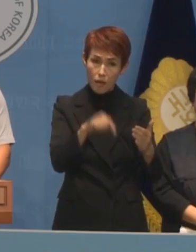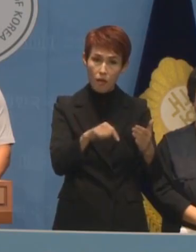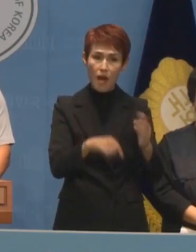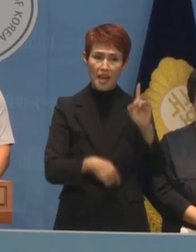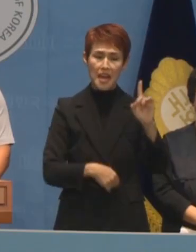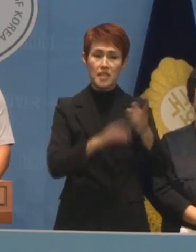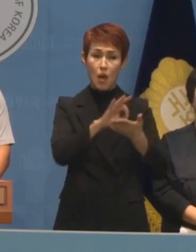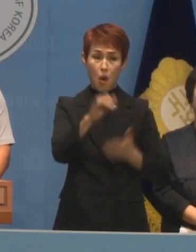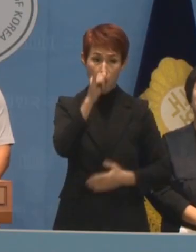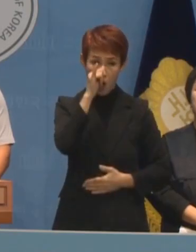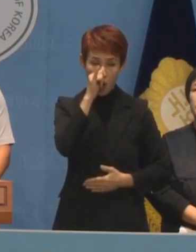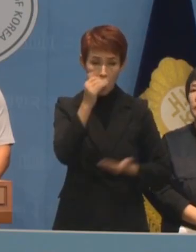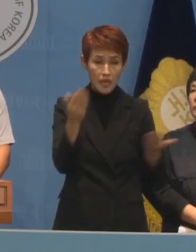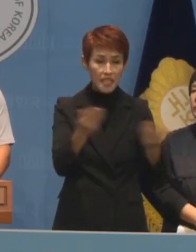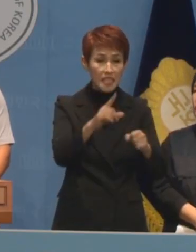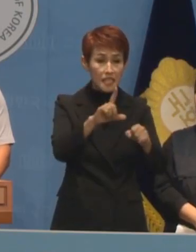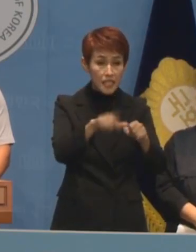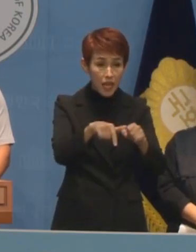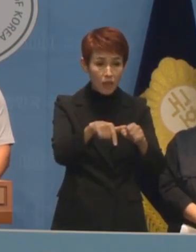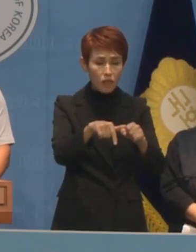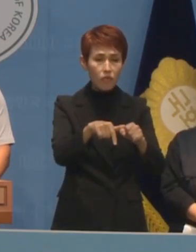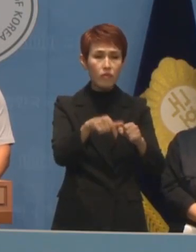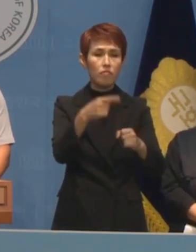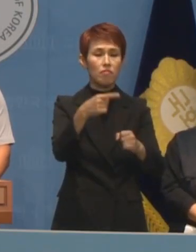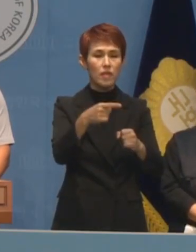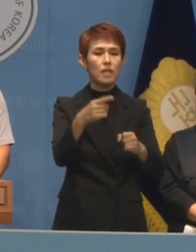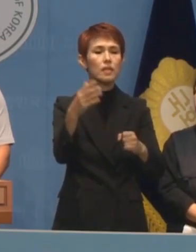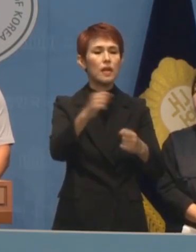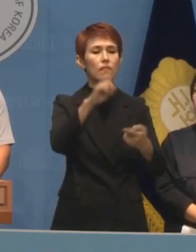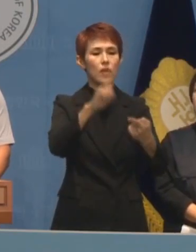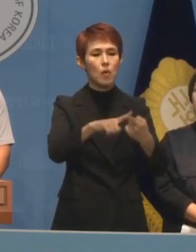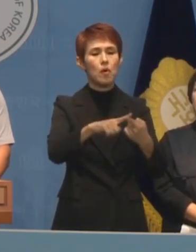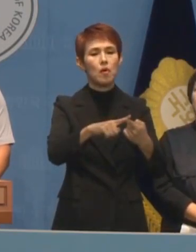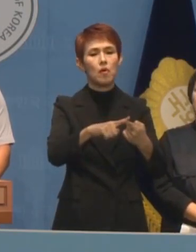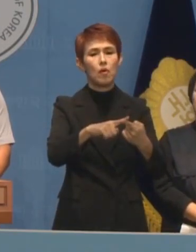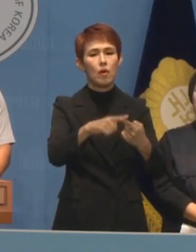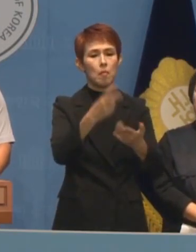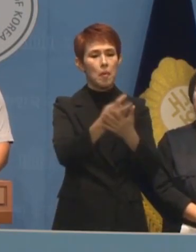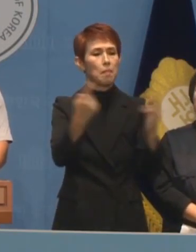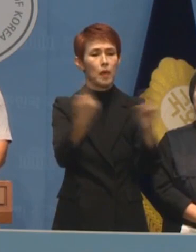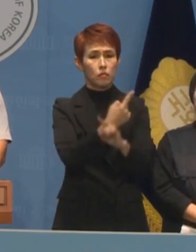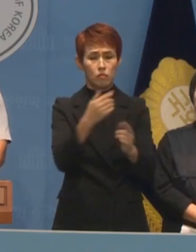실제 사용하는 근무 시간으로 연가를 사용하도록 규정을 마음대로 바꿨습니다.